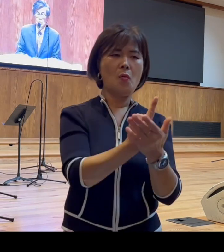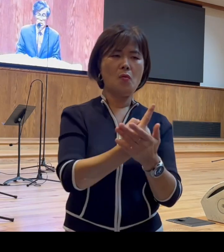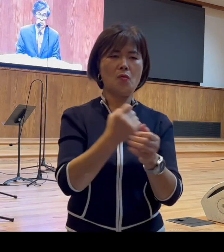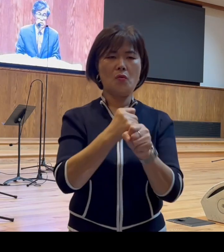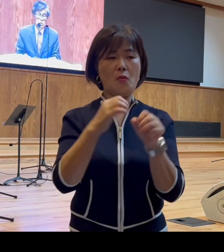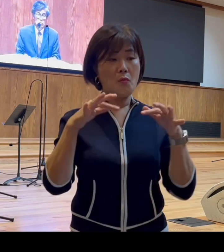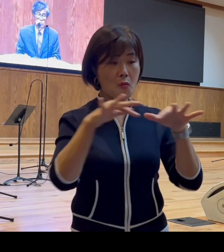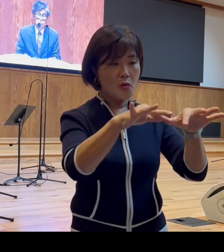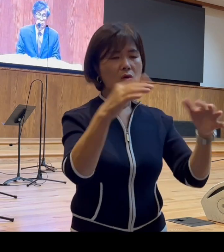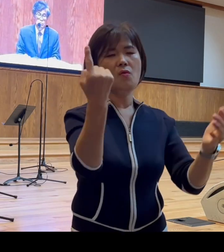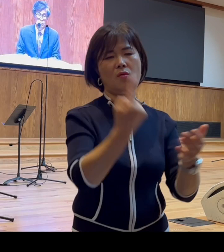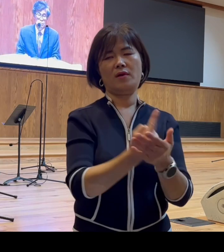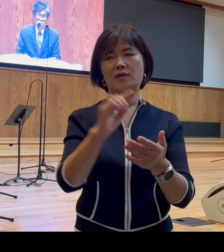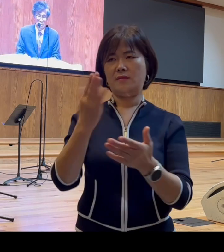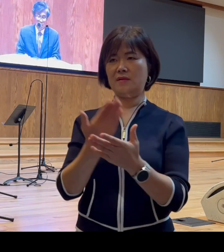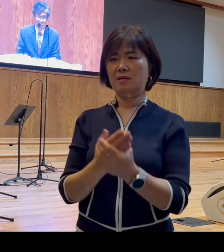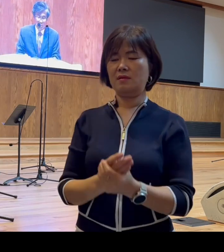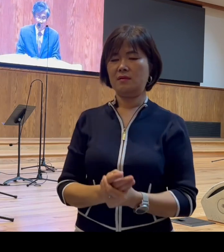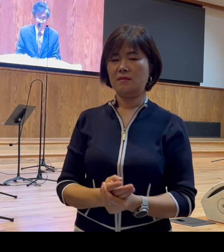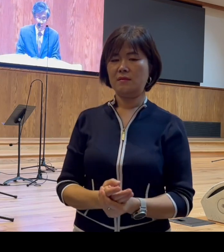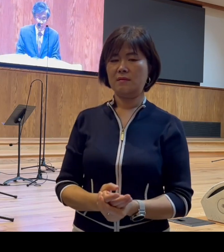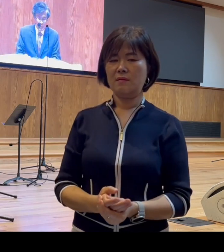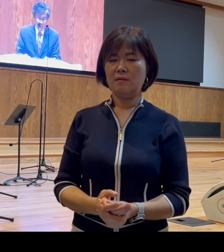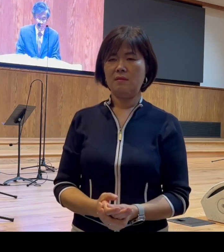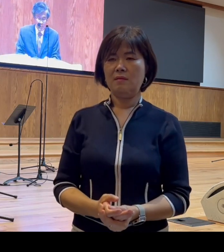사람들이 기웃거렸던 것처럼.